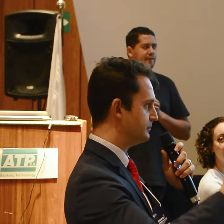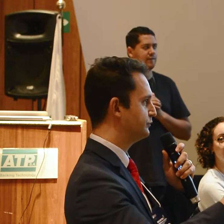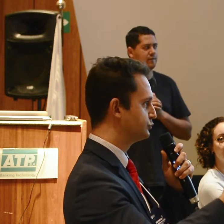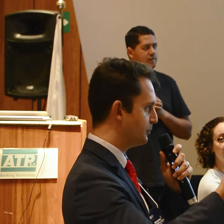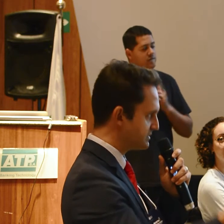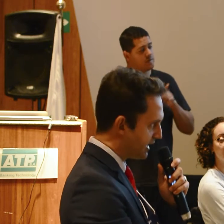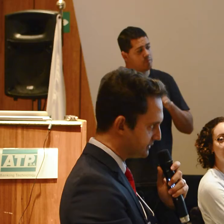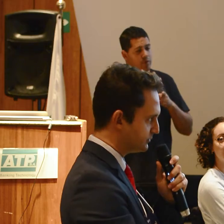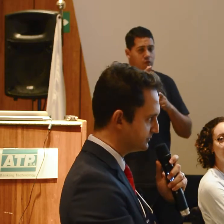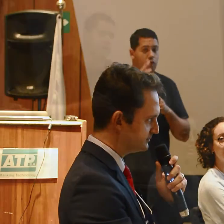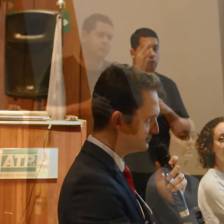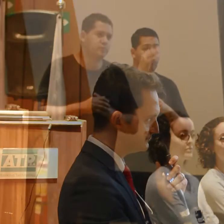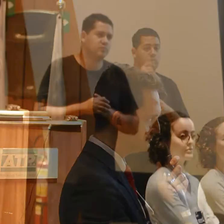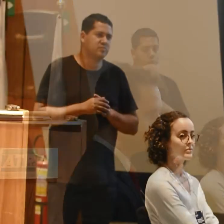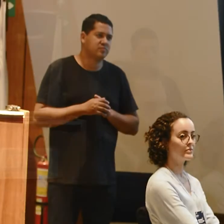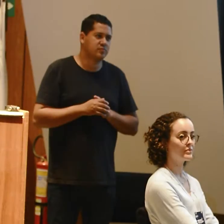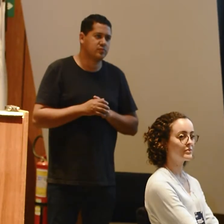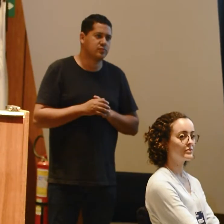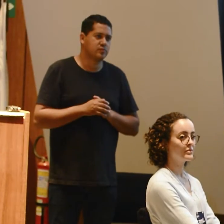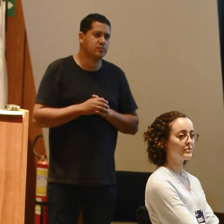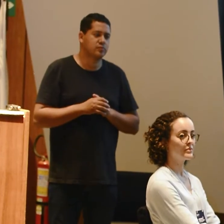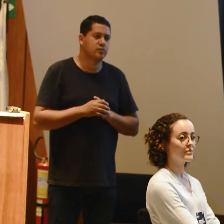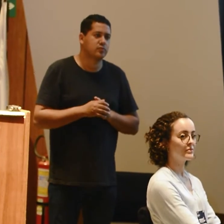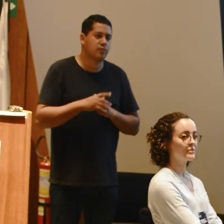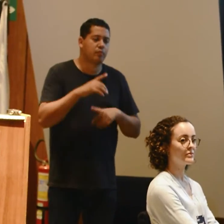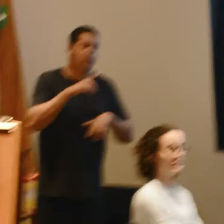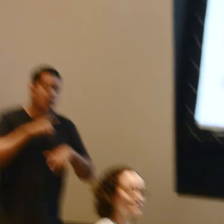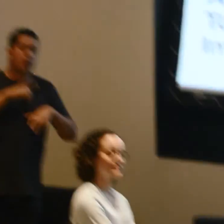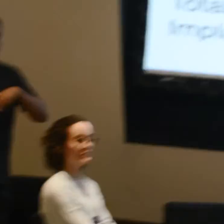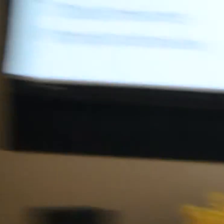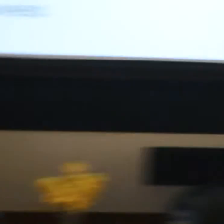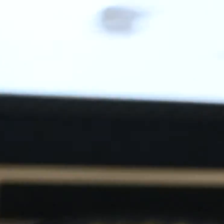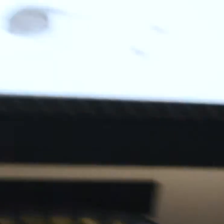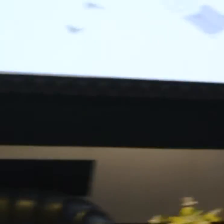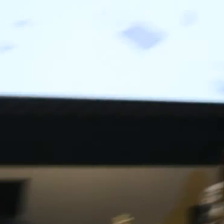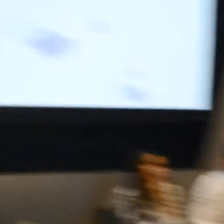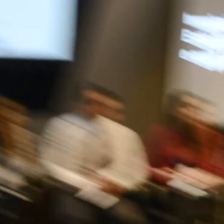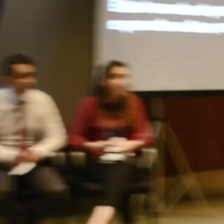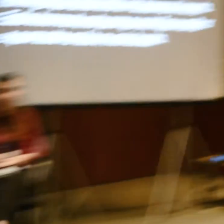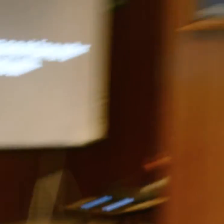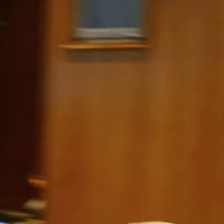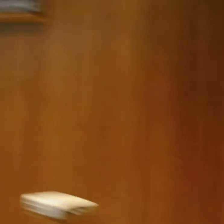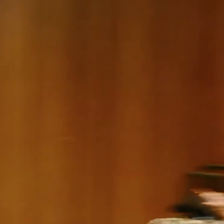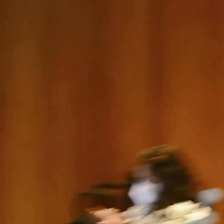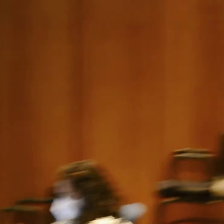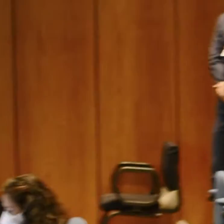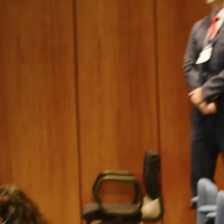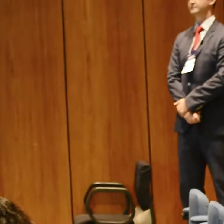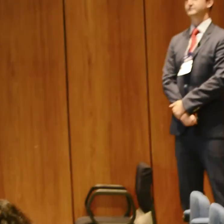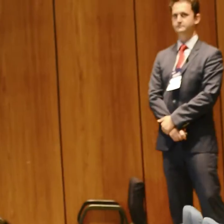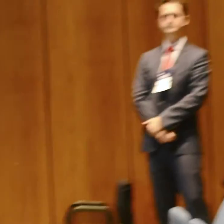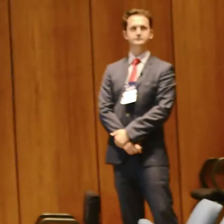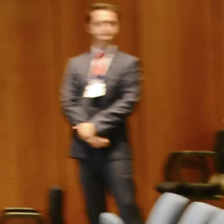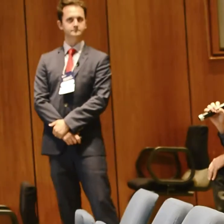quem sabe, no futuro mais barato. Eu tenho um paciente que fez essa cirurgia há bastante tempo, já tem